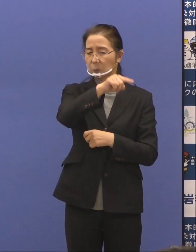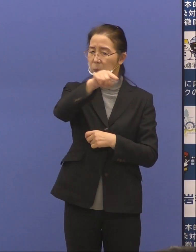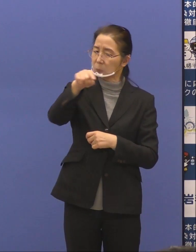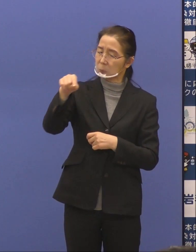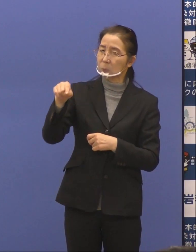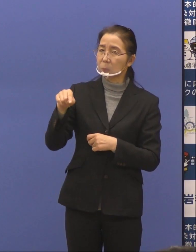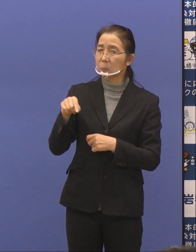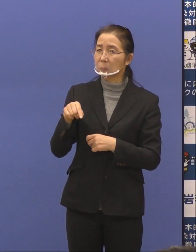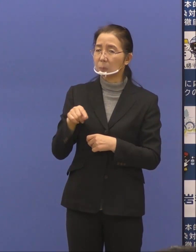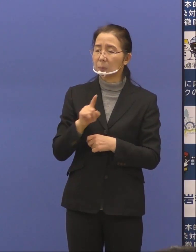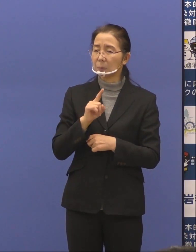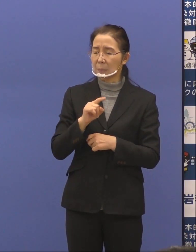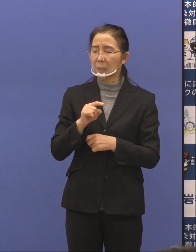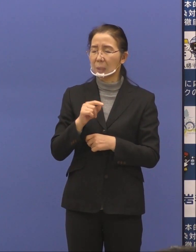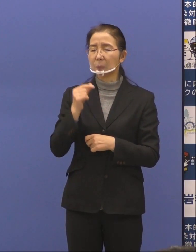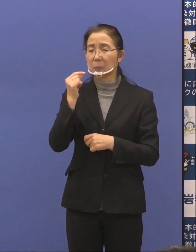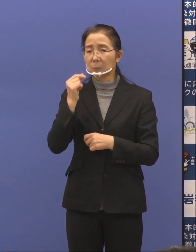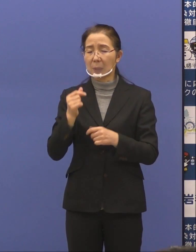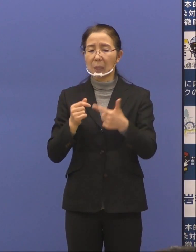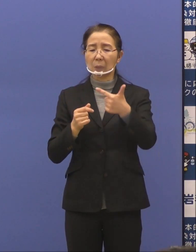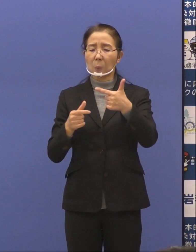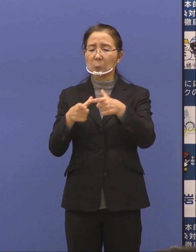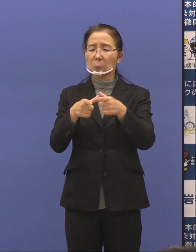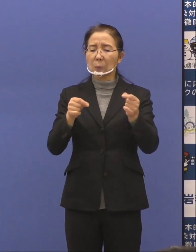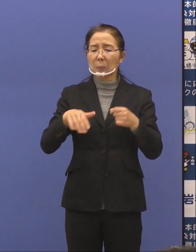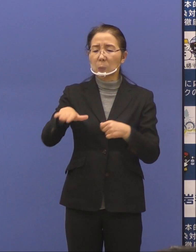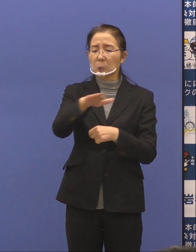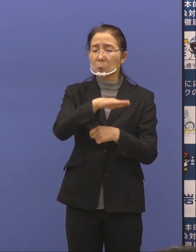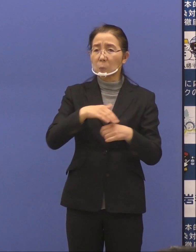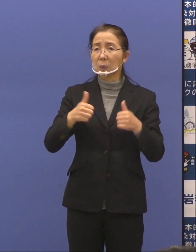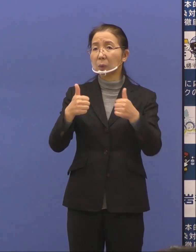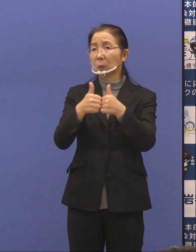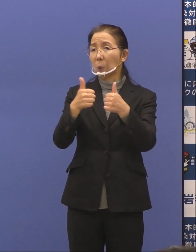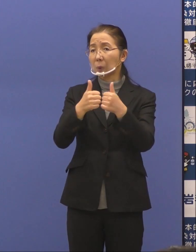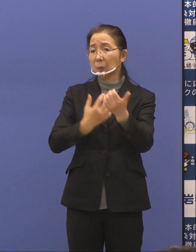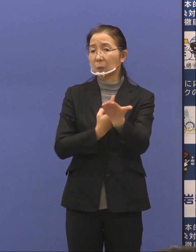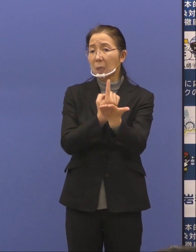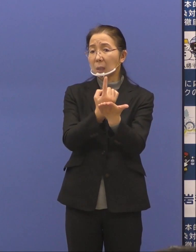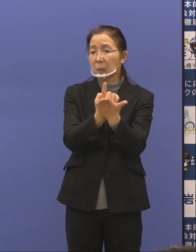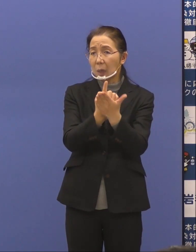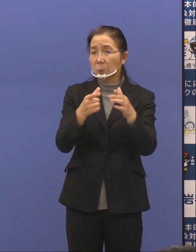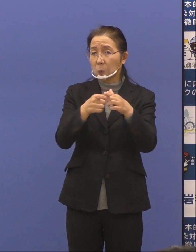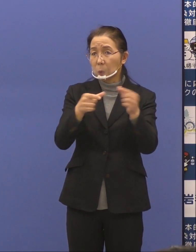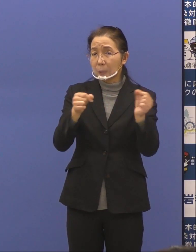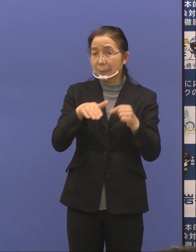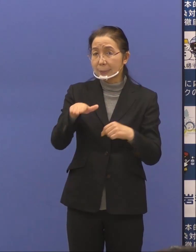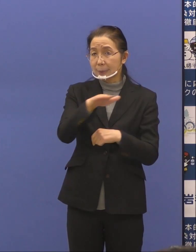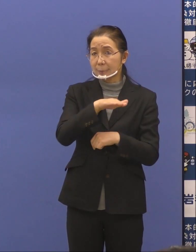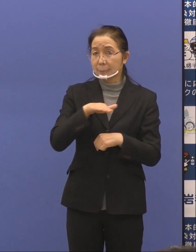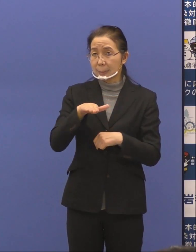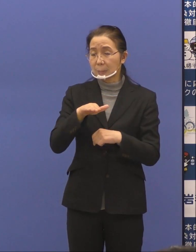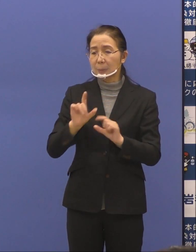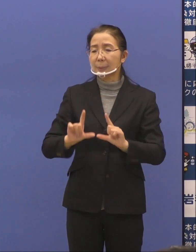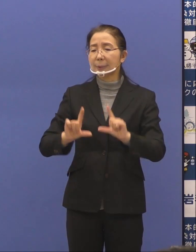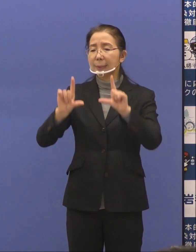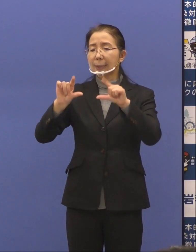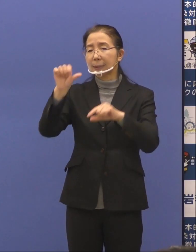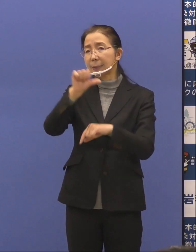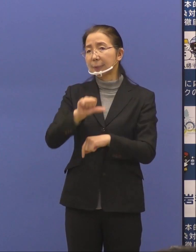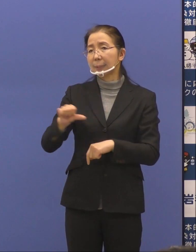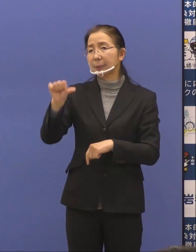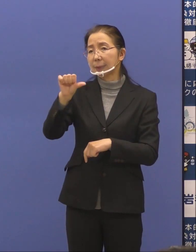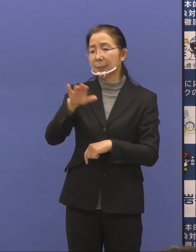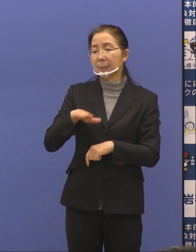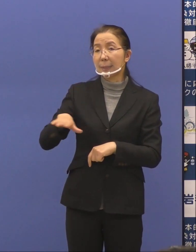が、それはいわゆる6カ国協議でやつに参加してた国々なわけですけれど、まあ、東アジア